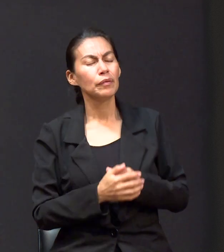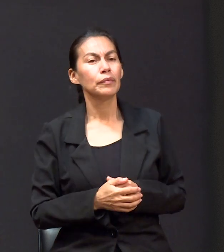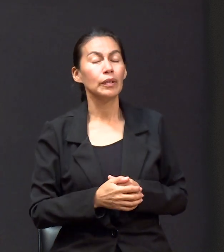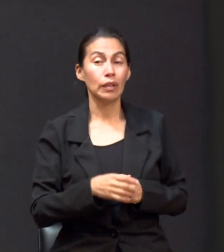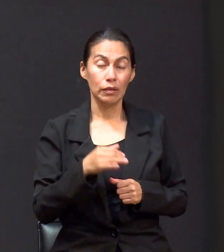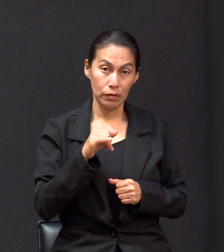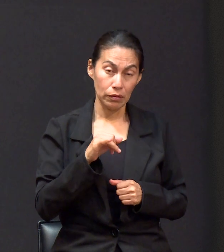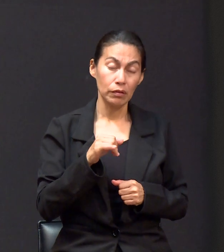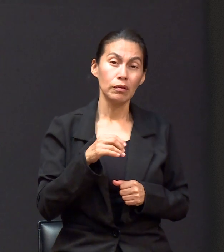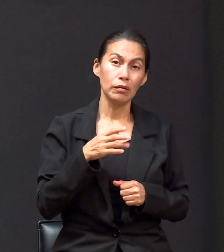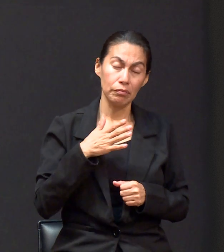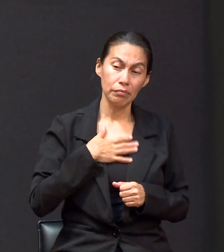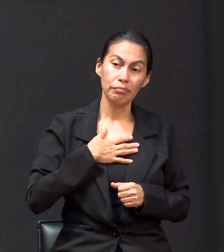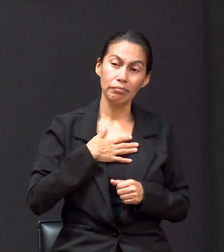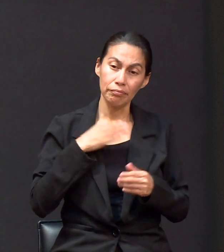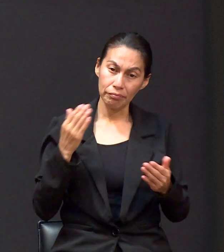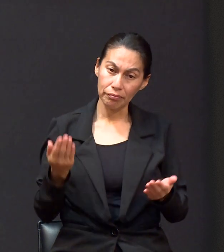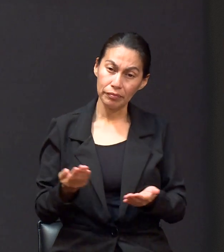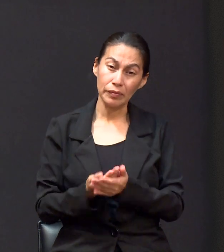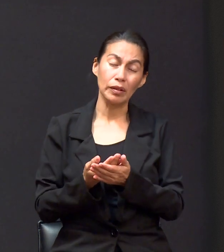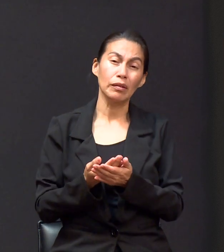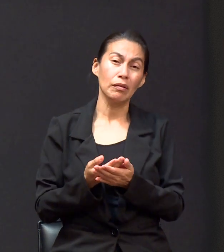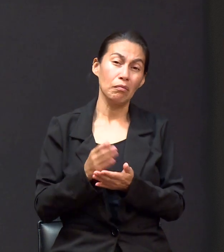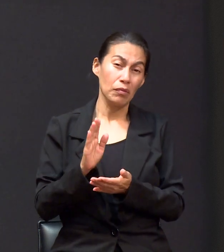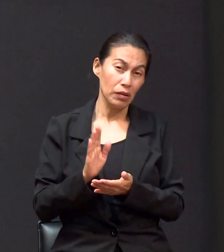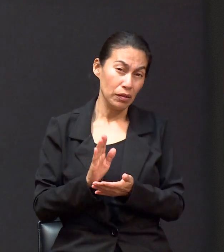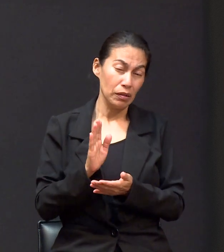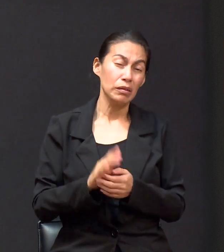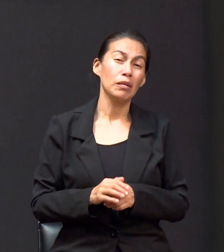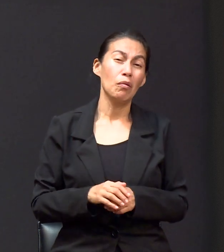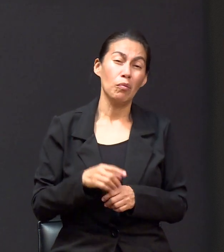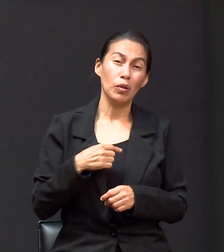volviste a nacer, ¿no? Volví a nacer y